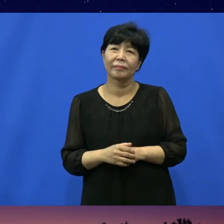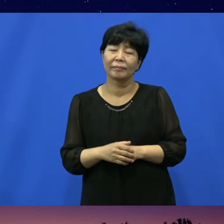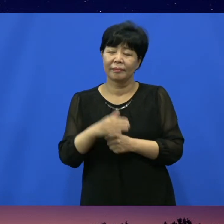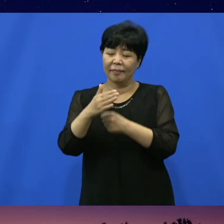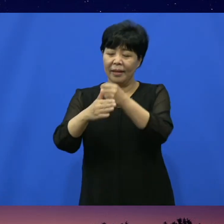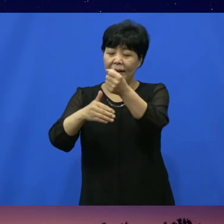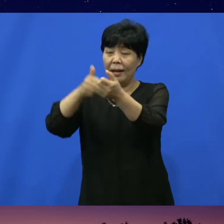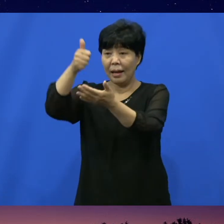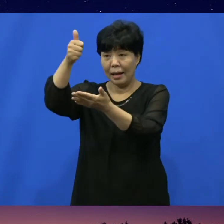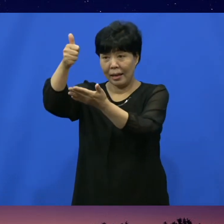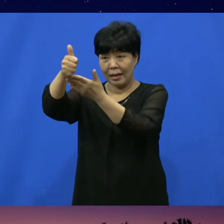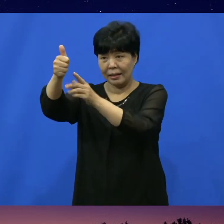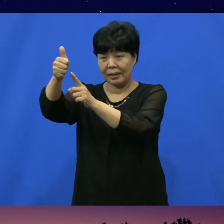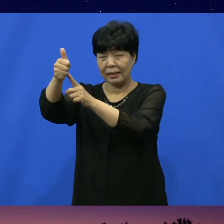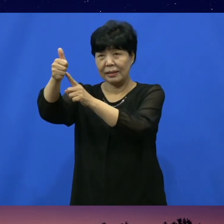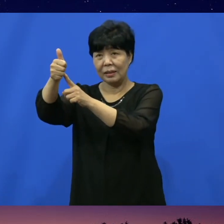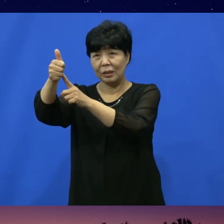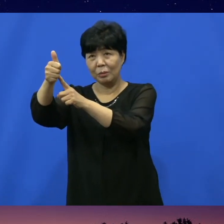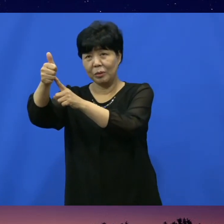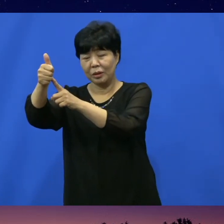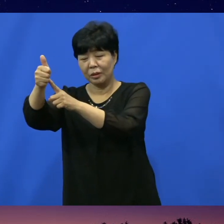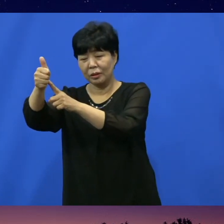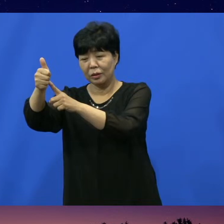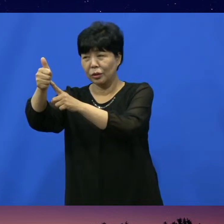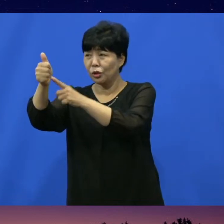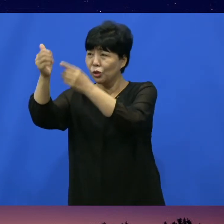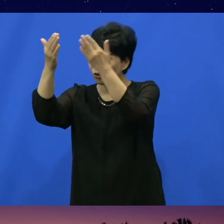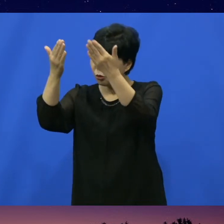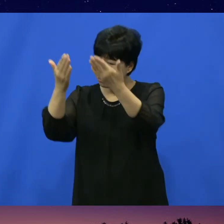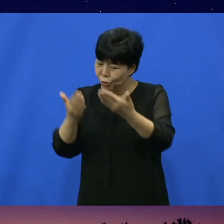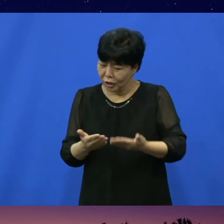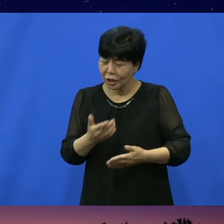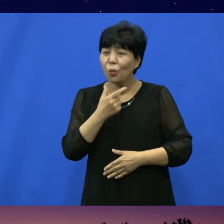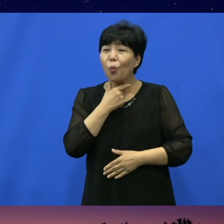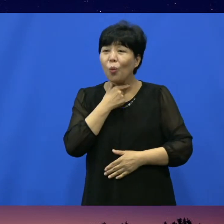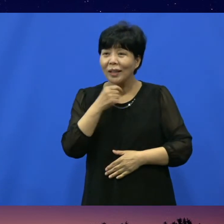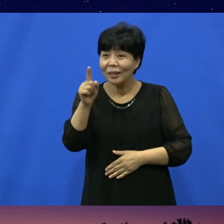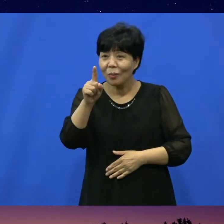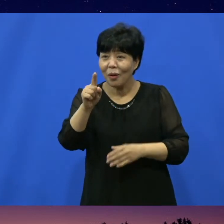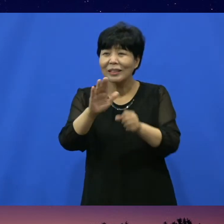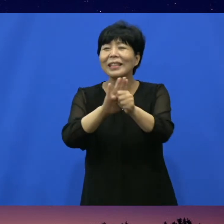하나님이 우리에게 가장 주시고 싶은 것이 사랑이기 때문에.